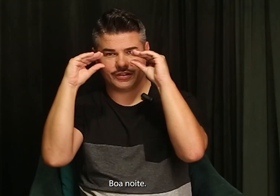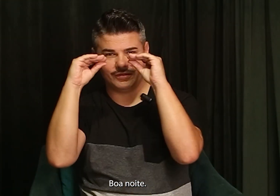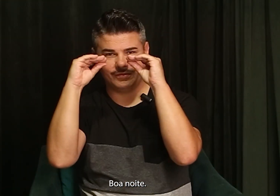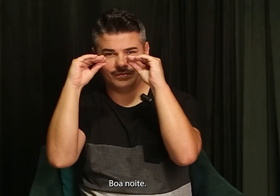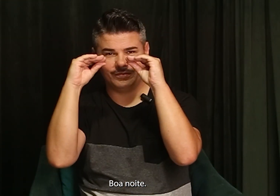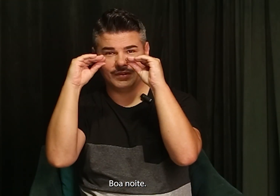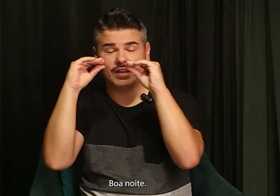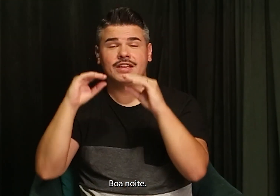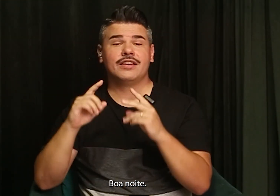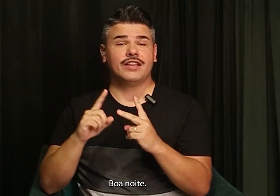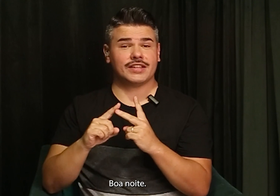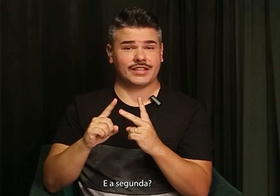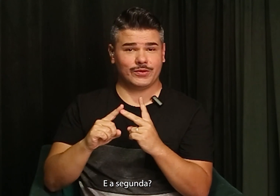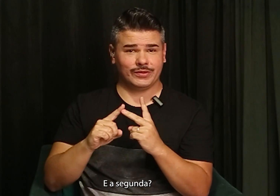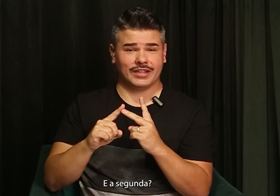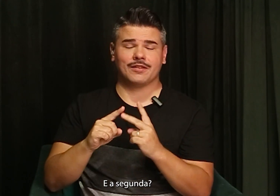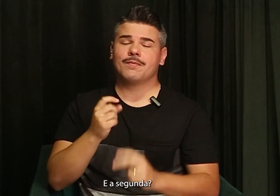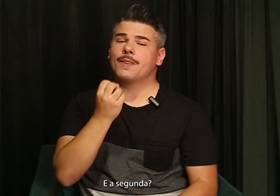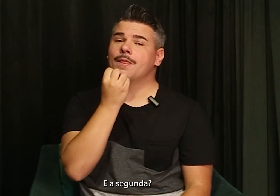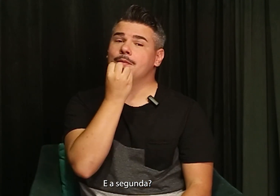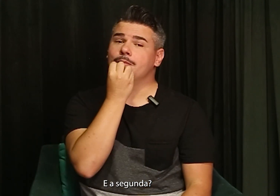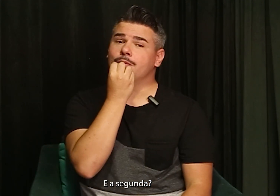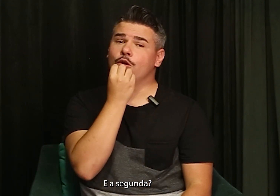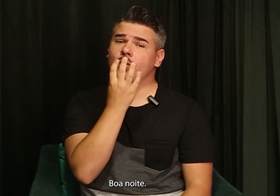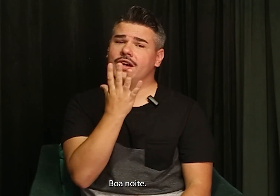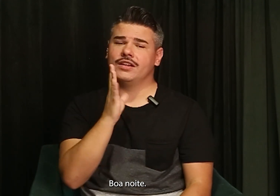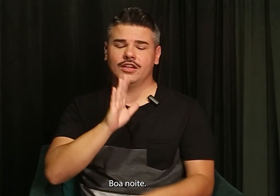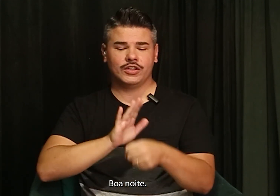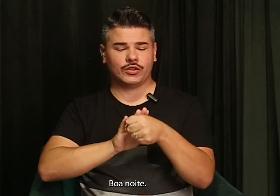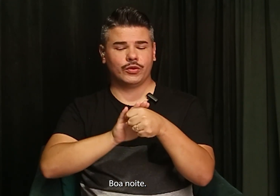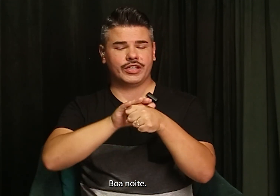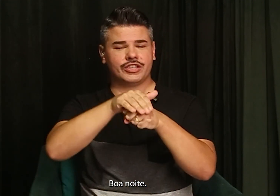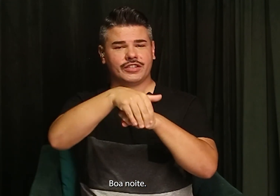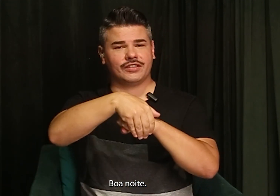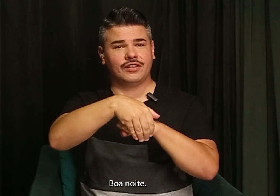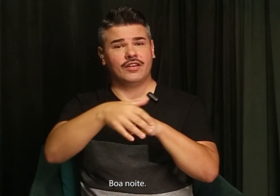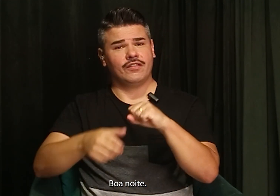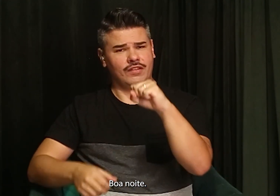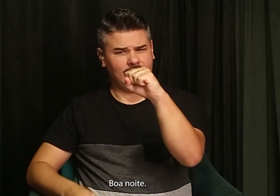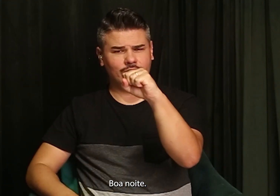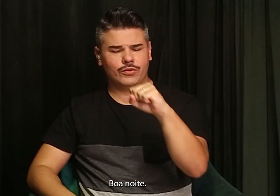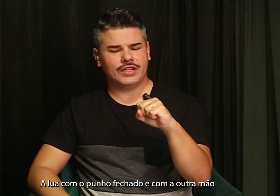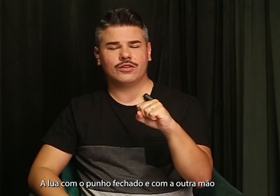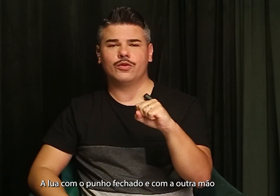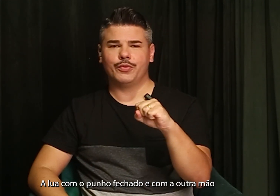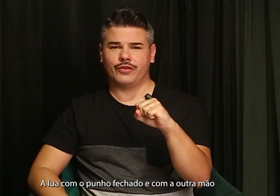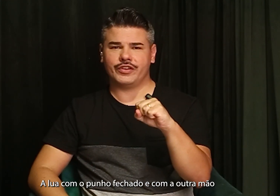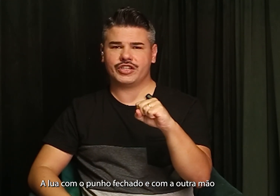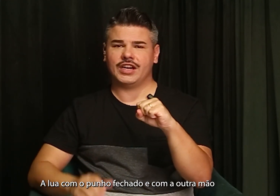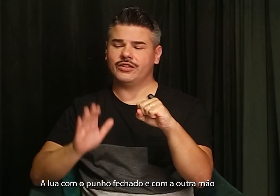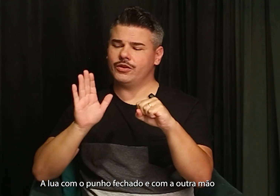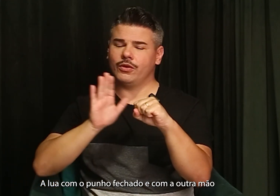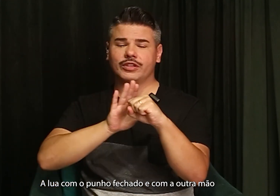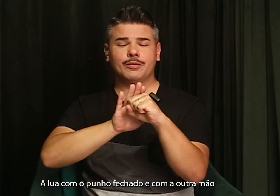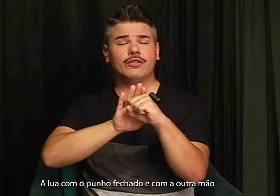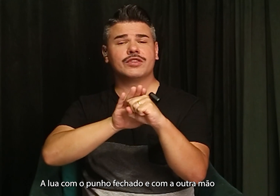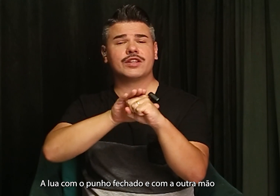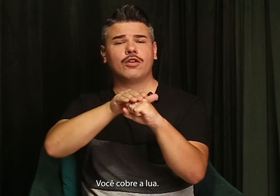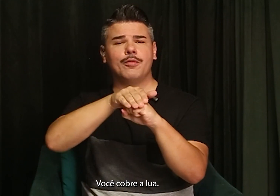noite. E a segunda, boa noite. A lua com o punho fechado e com a outra mão você